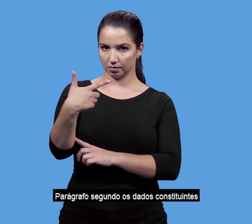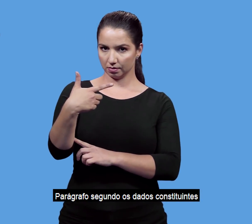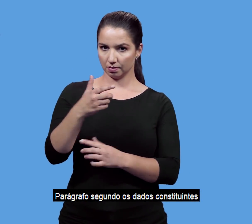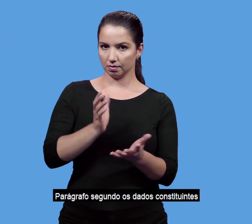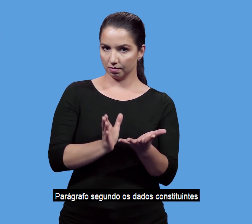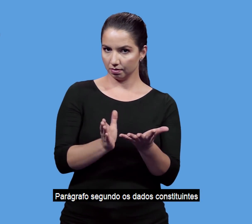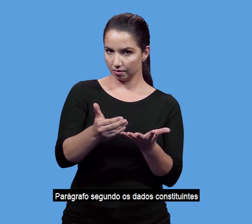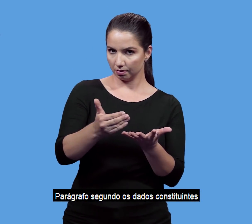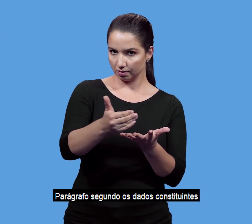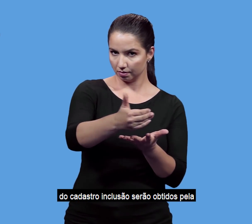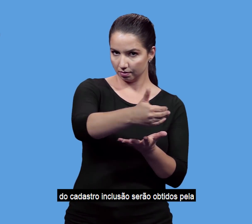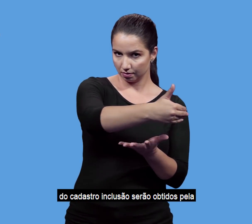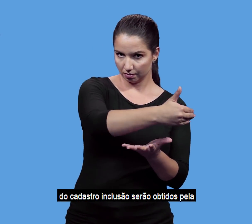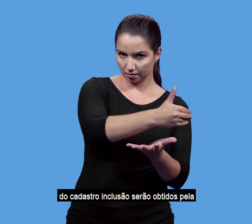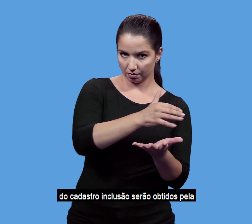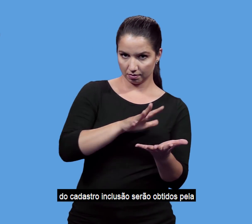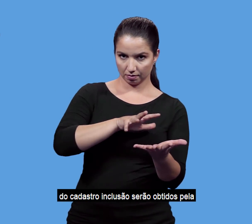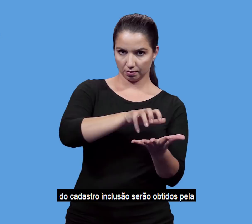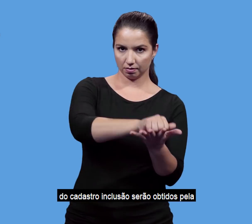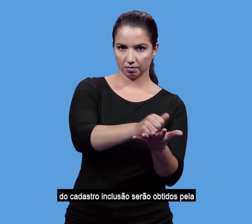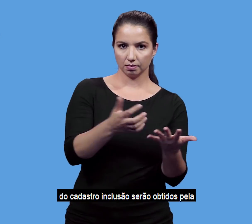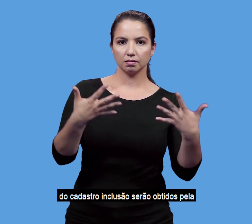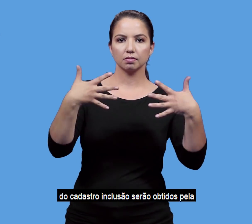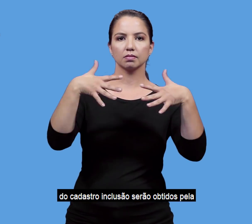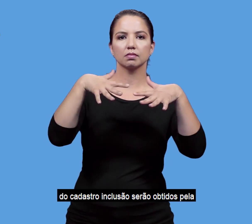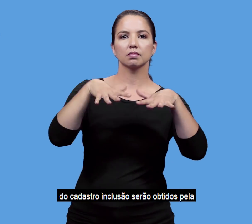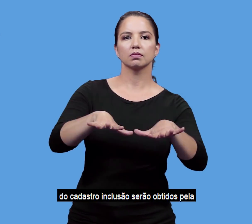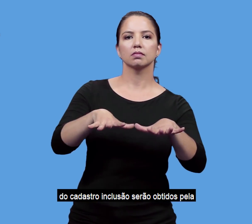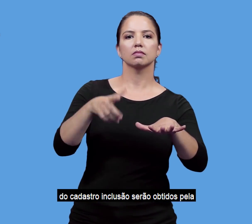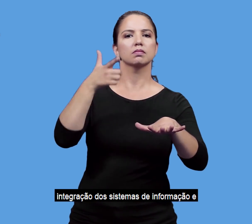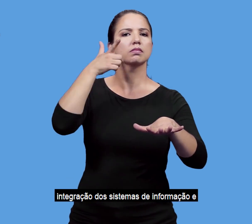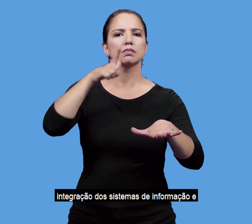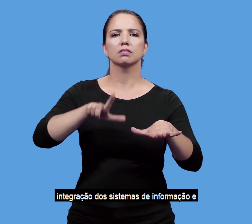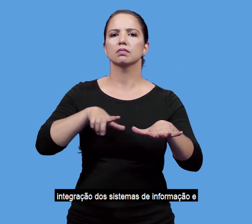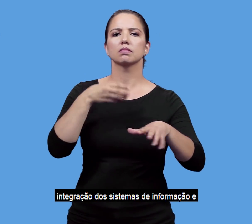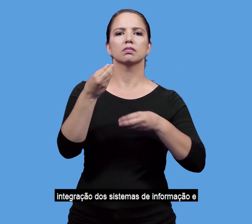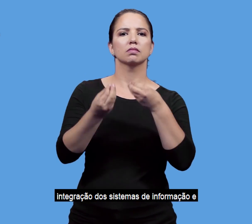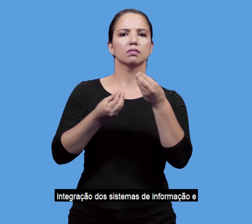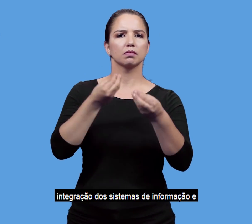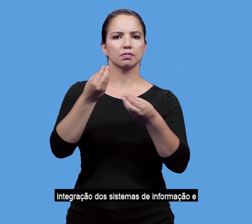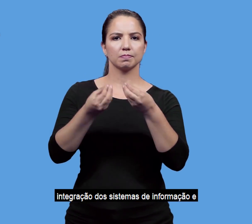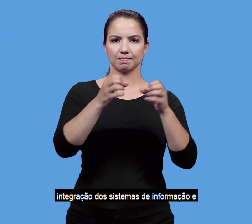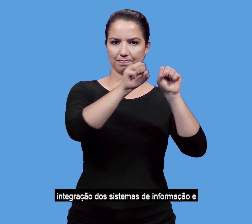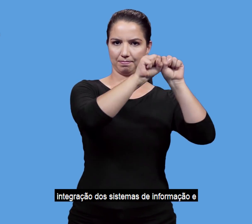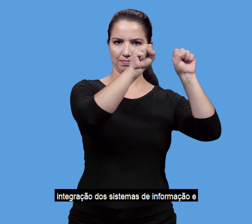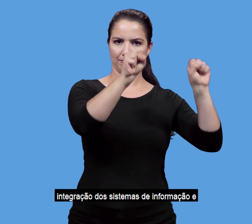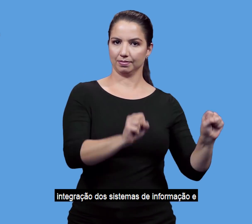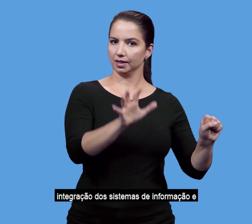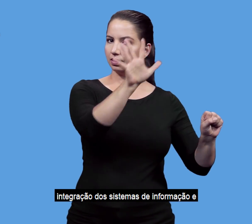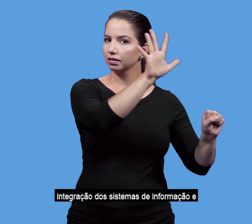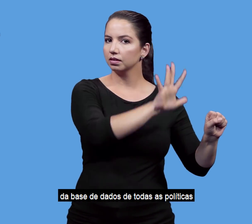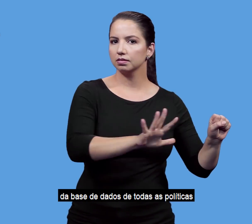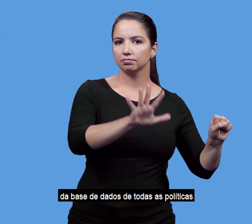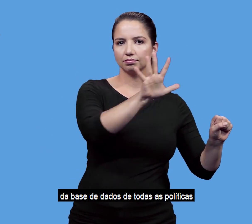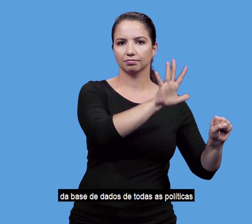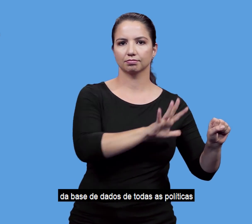constituintes do cadastro inclusão serão obtidos pela integração dos sistemas de informação e da base de dados